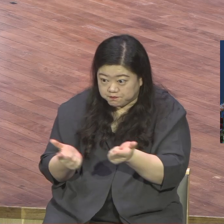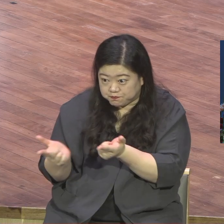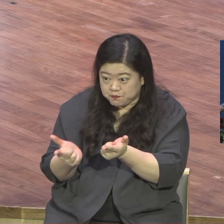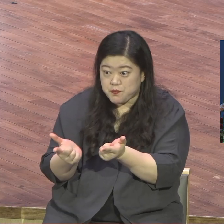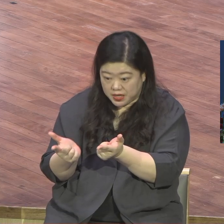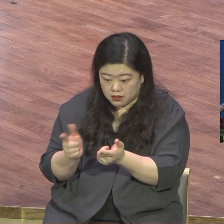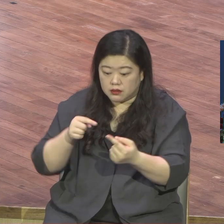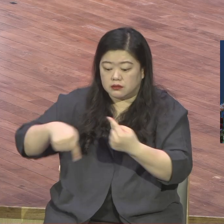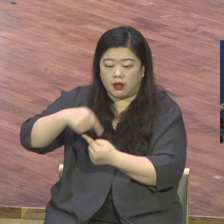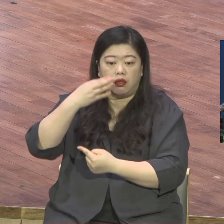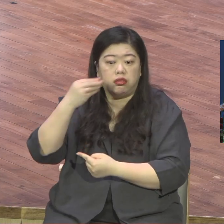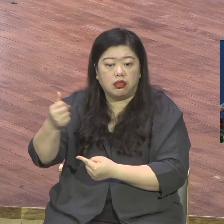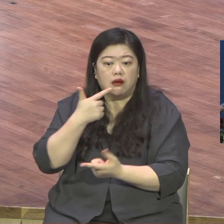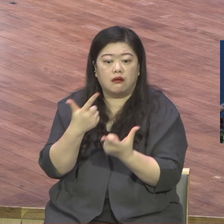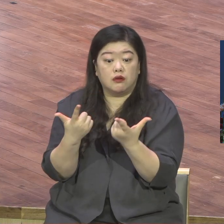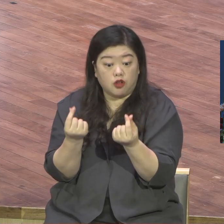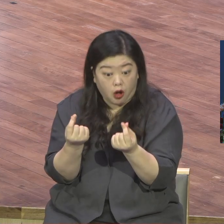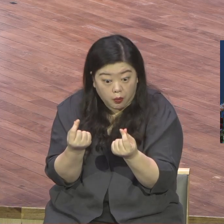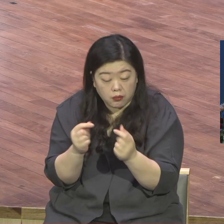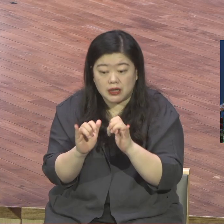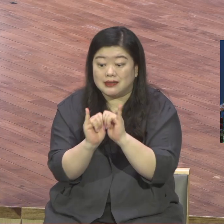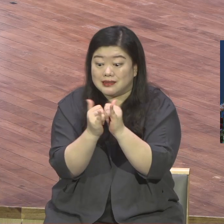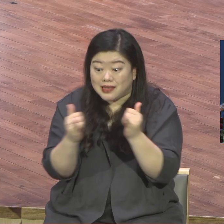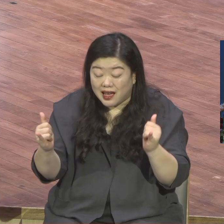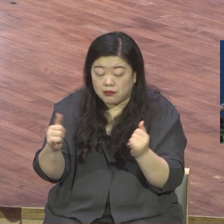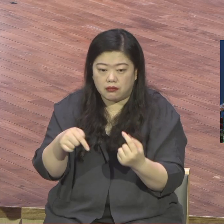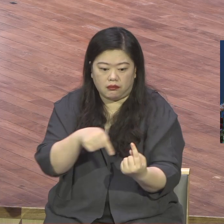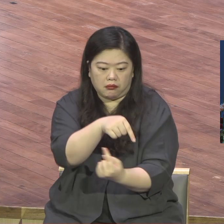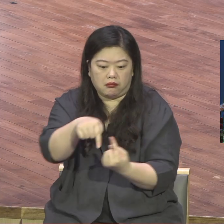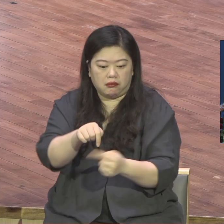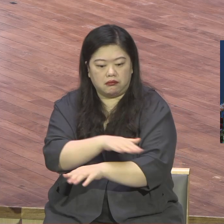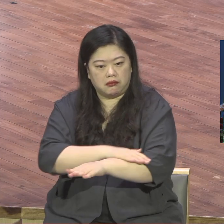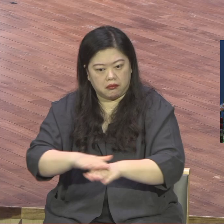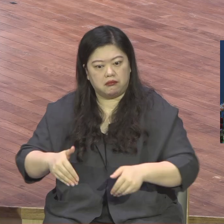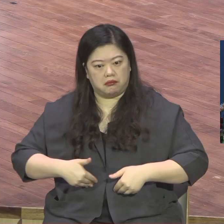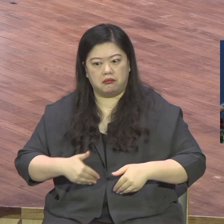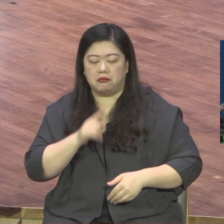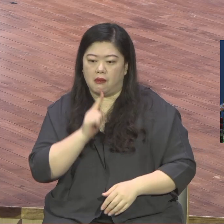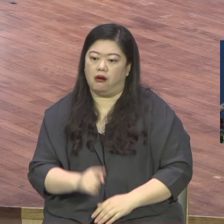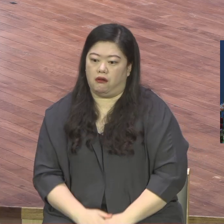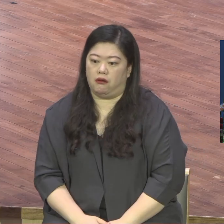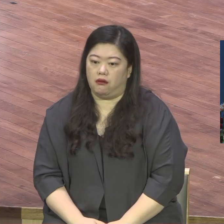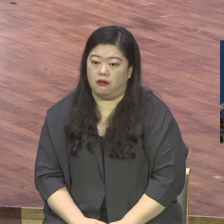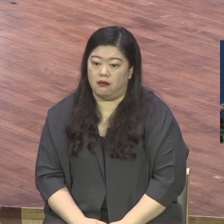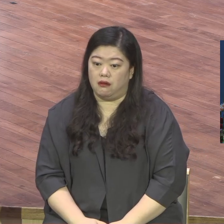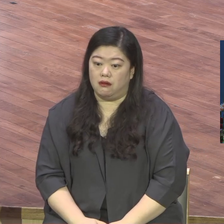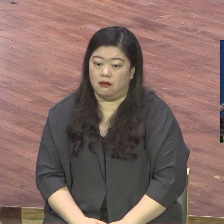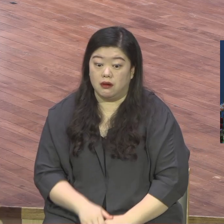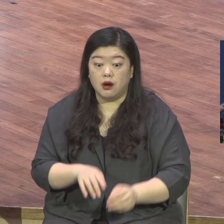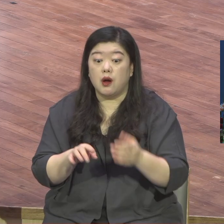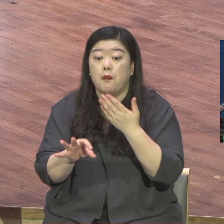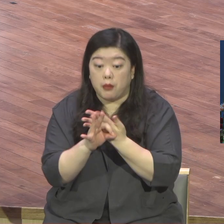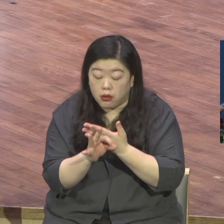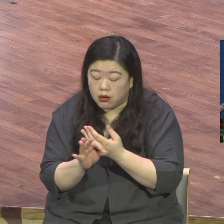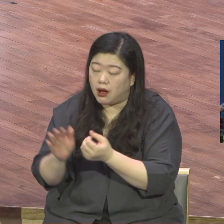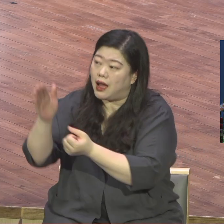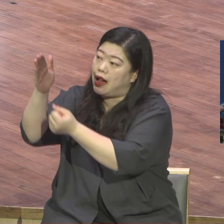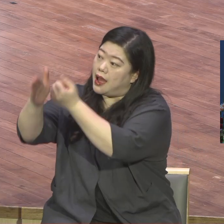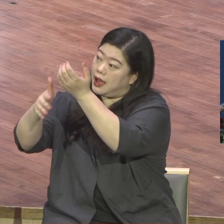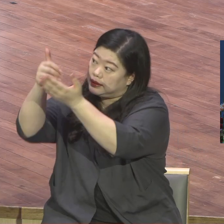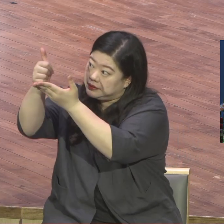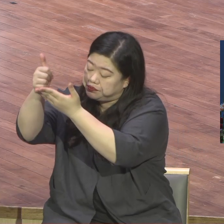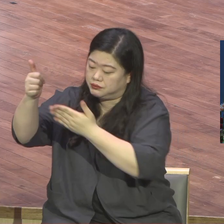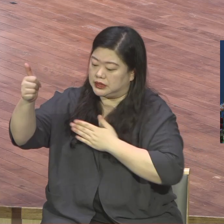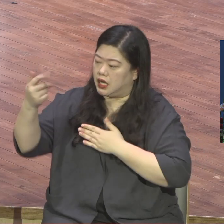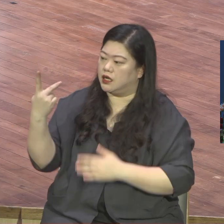신앙생활도요. 하나님과 나와 일대일 관계예요. 관계. 이것도 관계입니다. 하나님과 나와의 관계, 관계. 이게